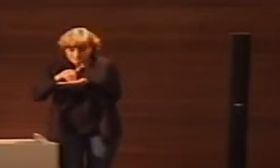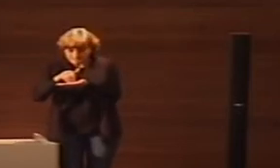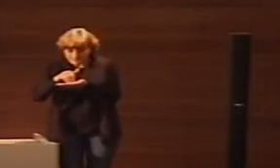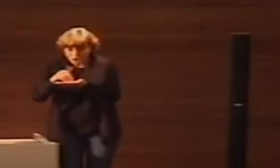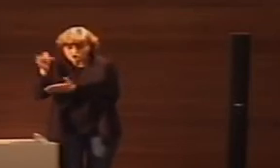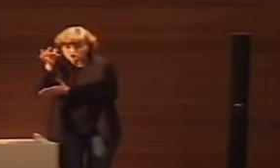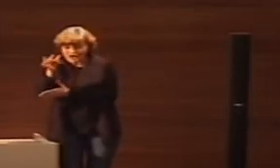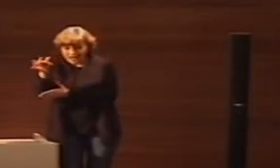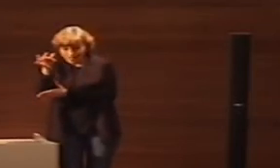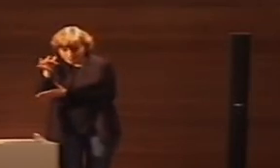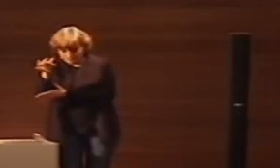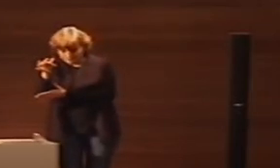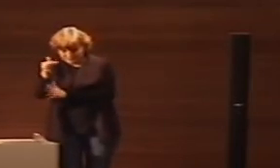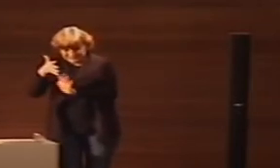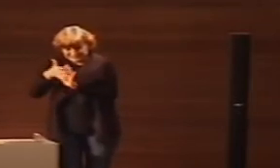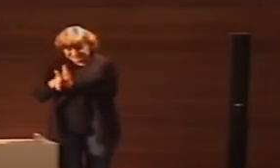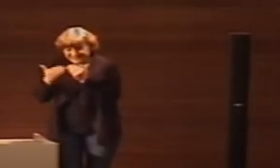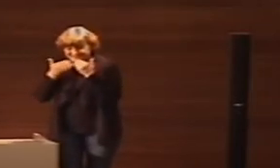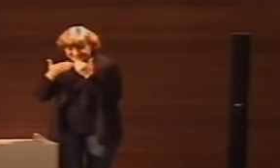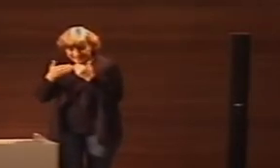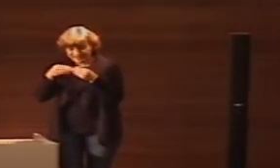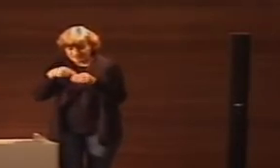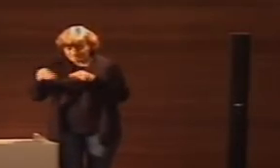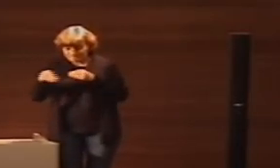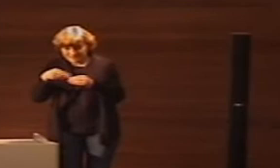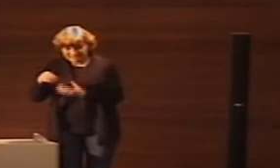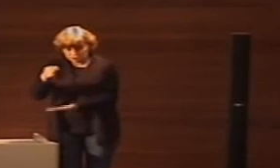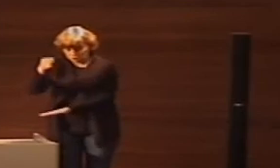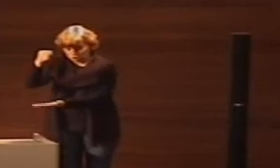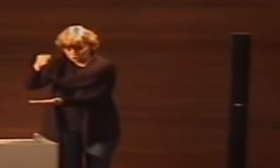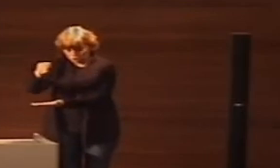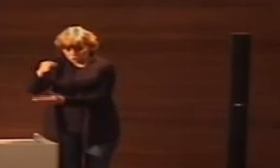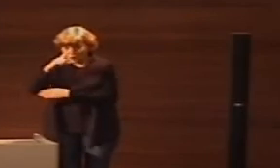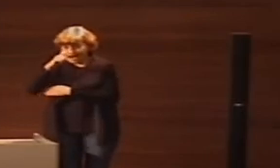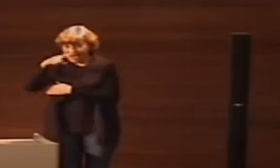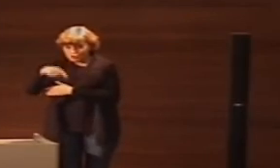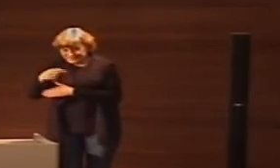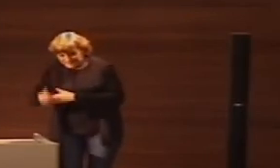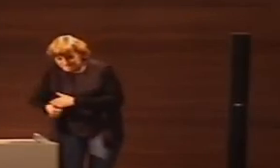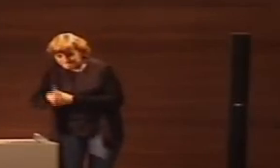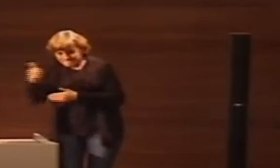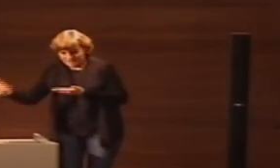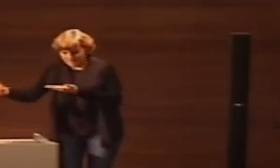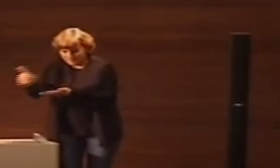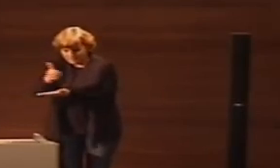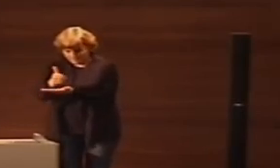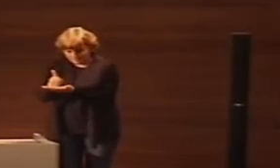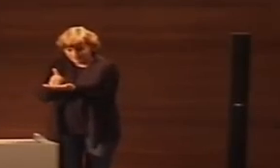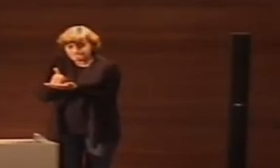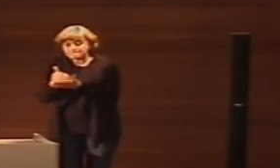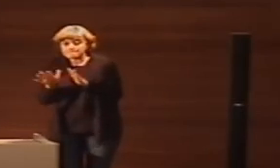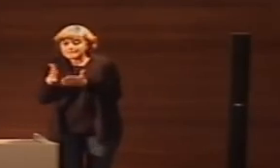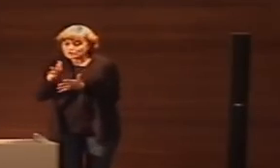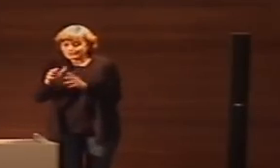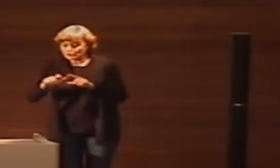basura, como decías, Ignasi, y este año vamos a recoger 40.000. Estamos creciendo entre un 9 y un 10% anual, a pesar de haber